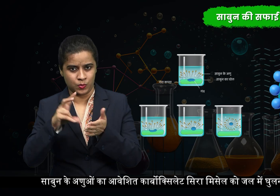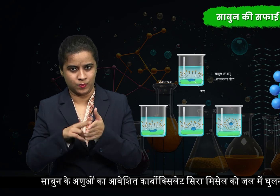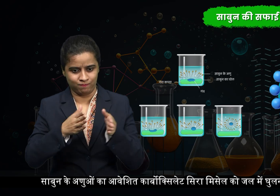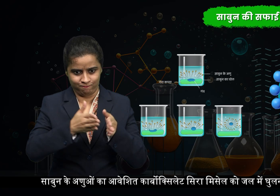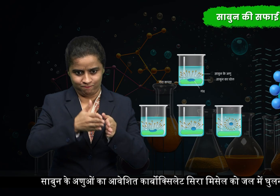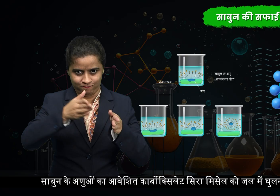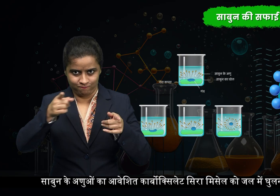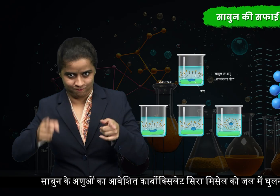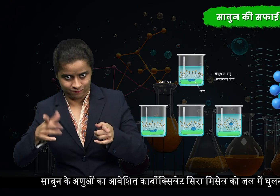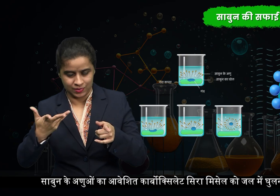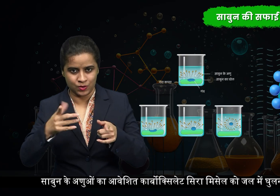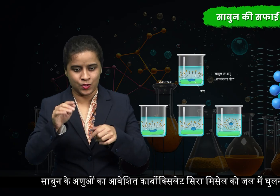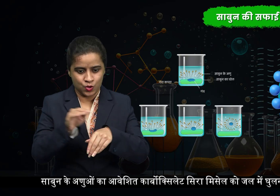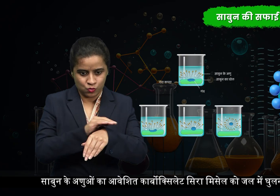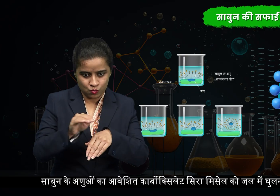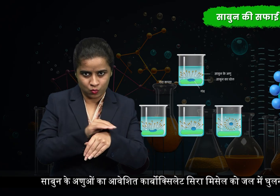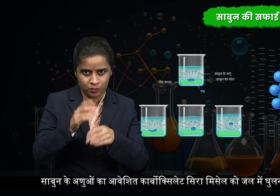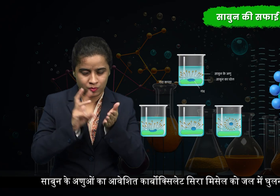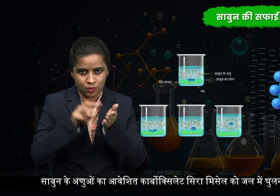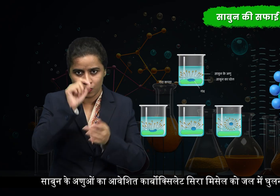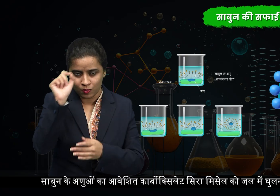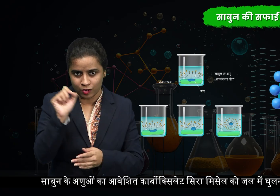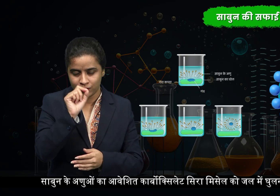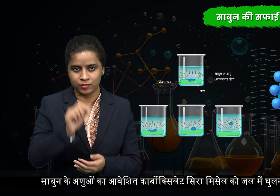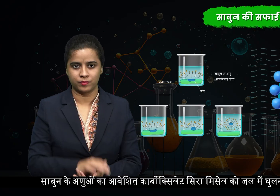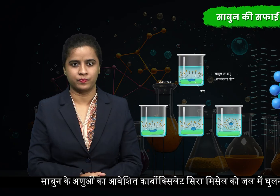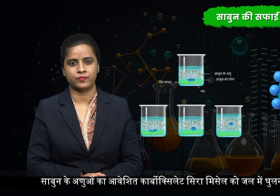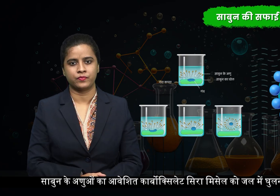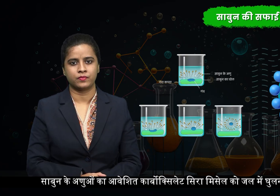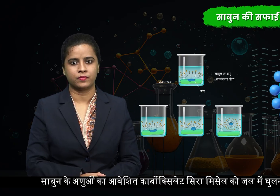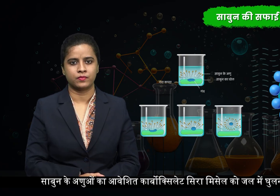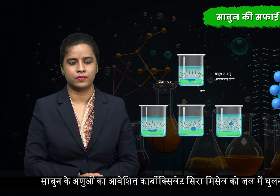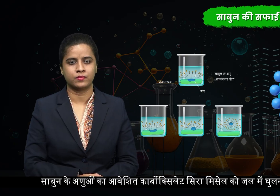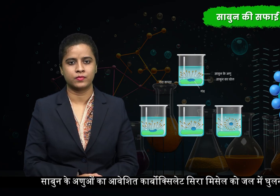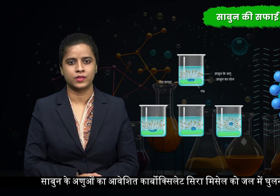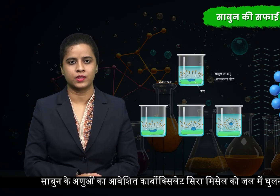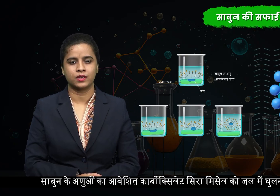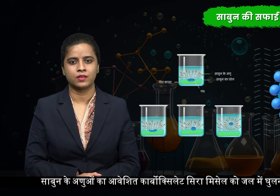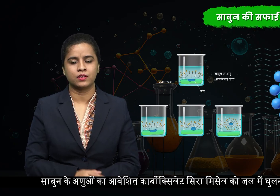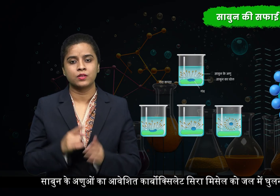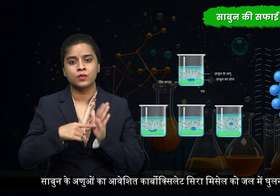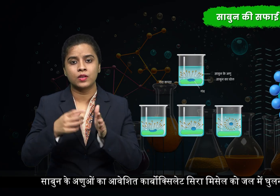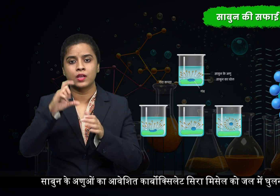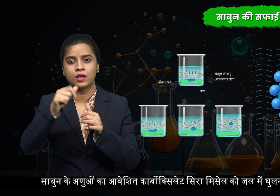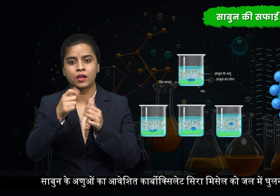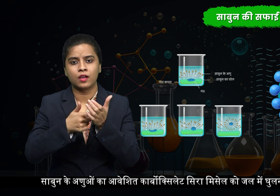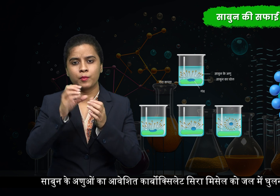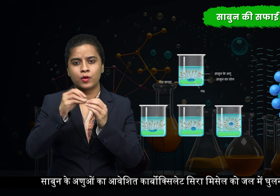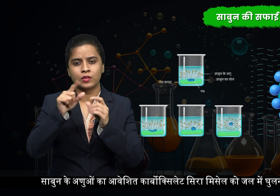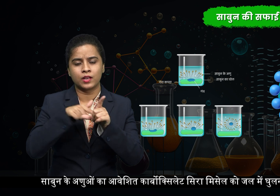अणुओं का आवेशित कार्बोक्सिलेट सिरा मिसेल को जल में घुलनशील बनाता